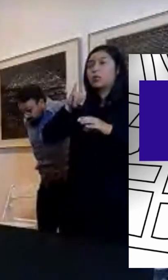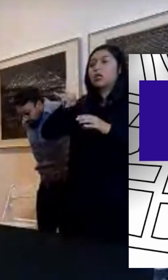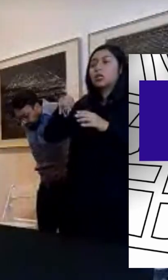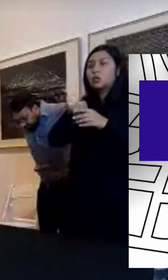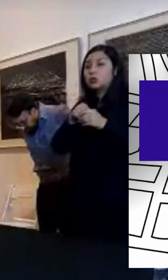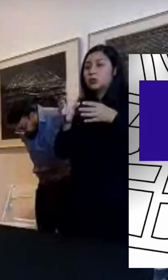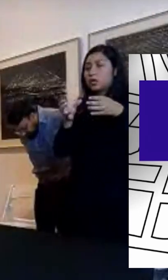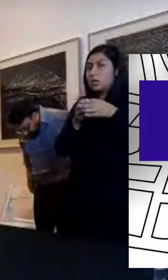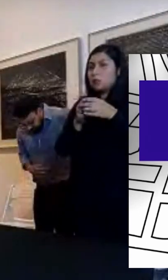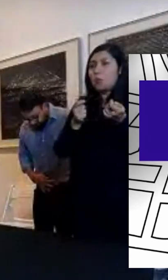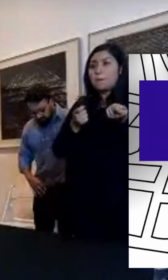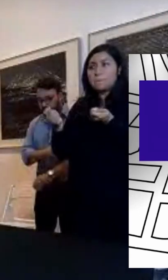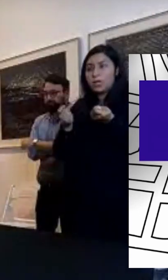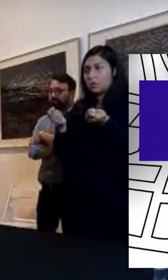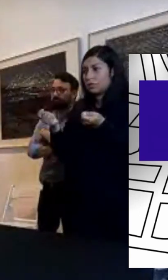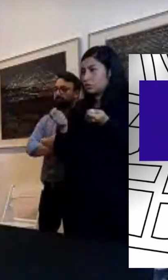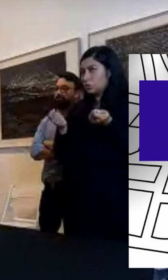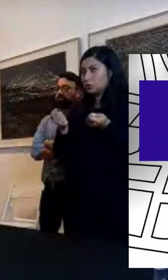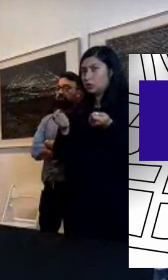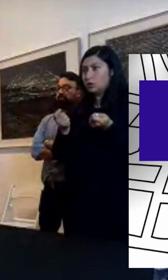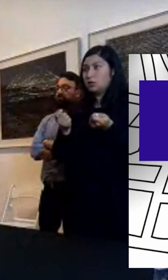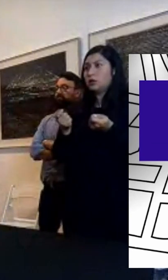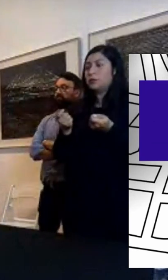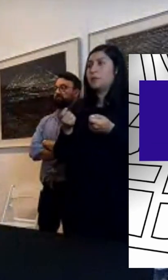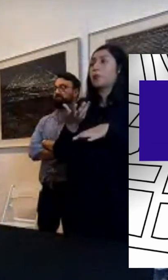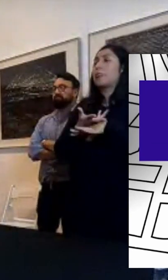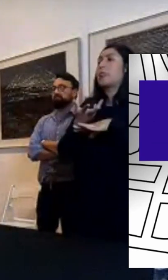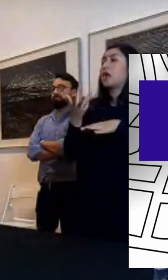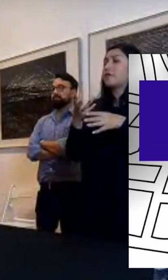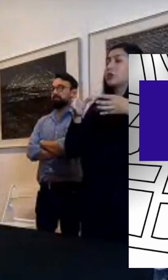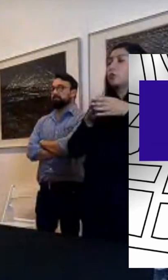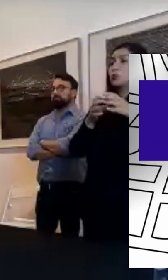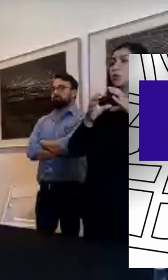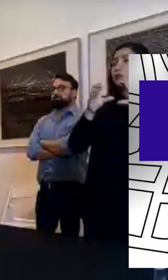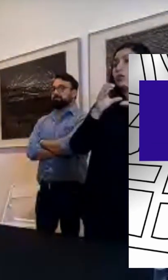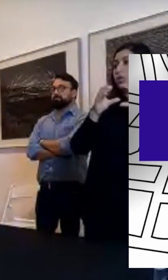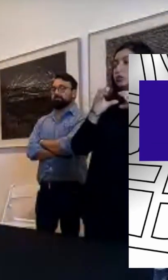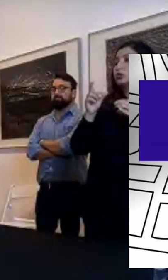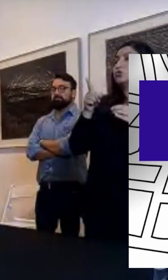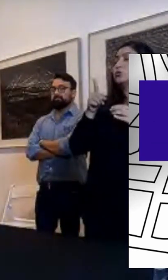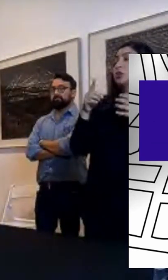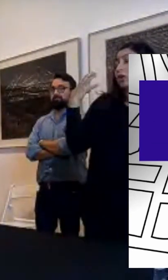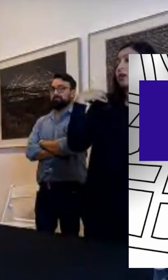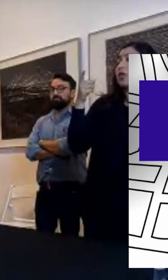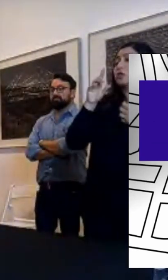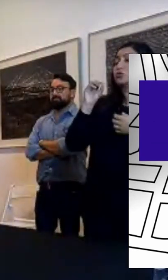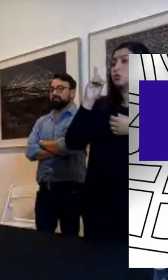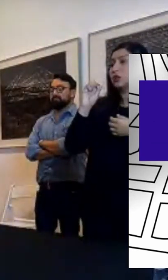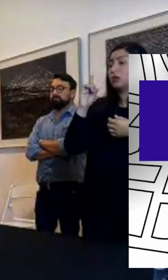básicamente había un trabajo conjunto de comunicación que se solía Hernández, en donde a través de las redes sociales se